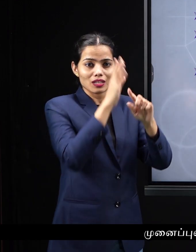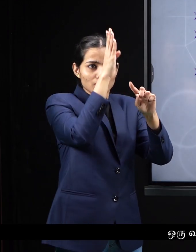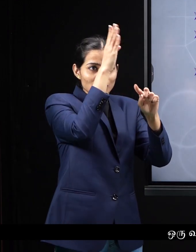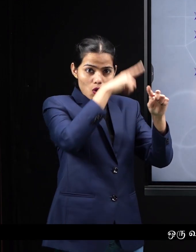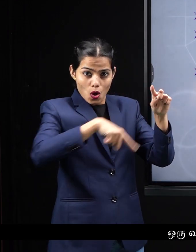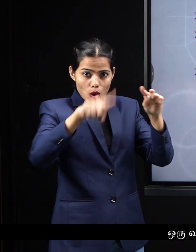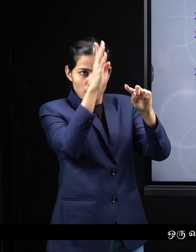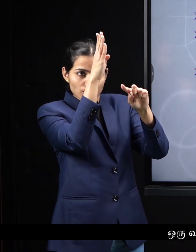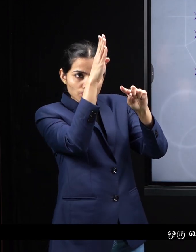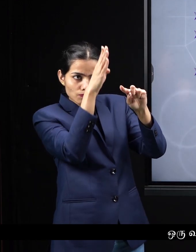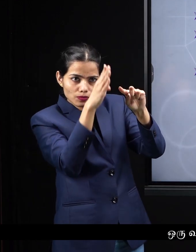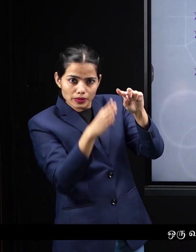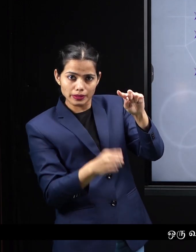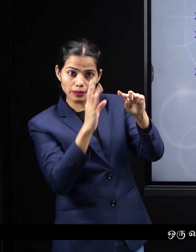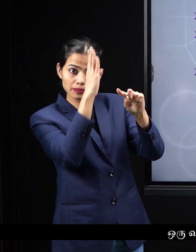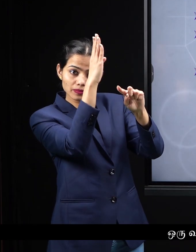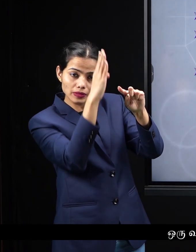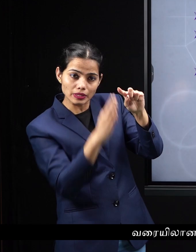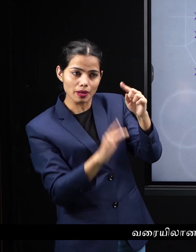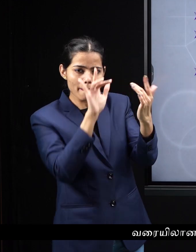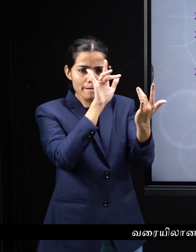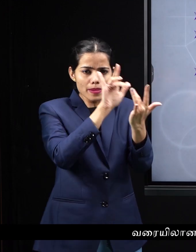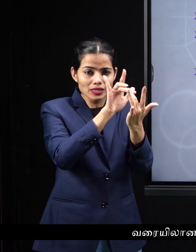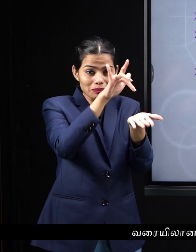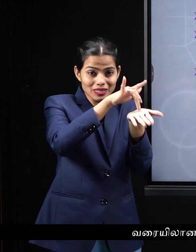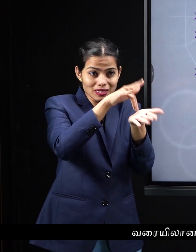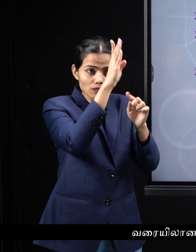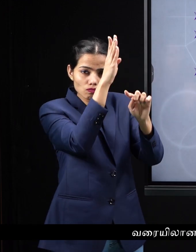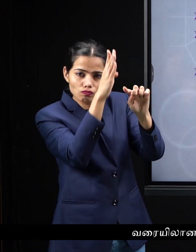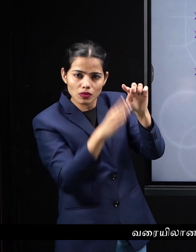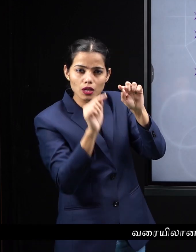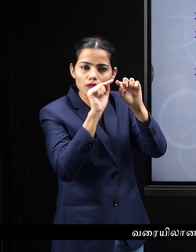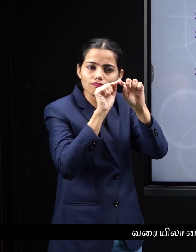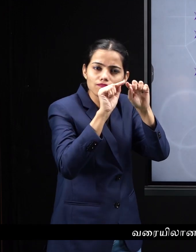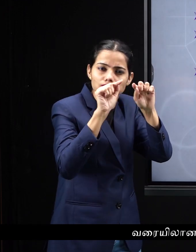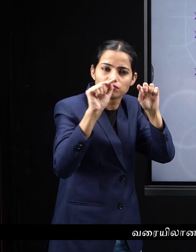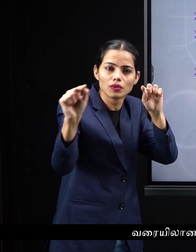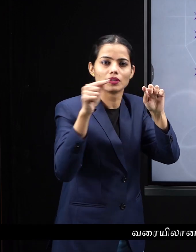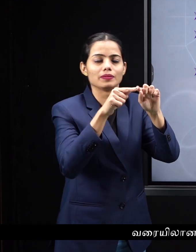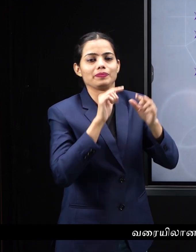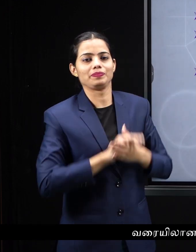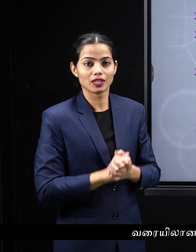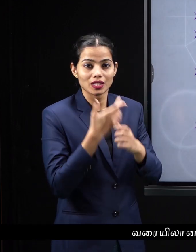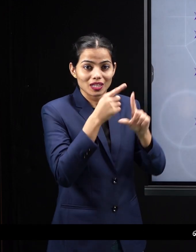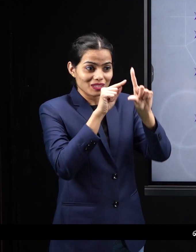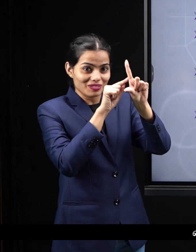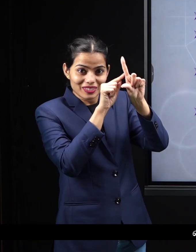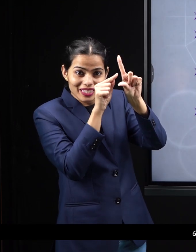ஒரு வட்டத்தின் மையத்திலிருந்து ஒரு நாண் வரையிலான செங்குத்தாக நாண் இரண்டாக பிரிக்கிறது. மையத்தில் உள்ள